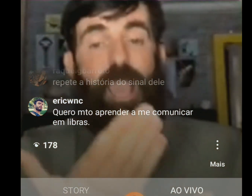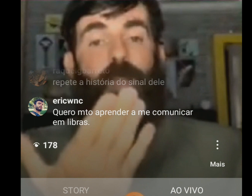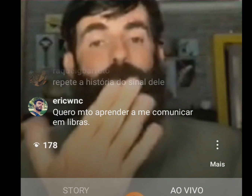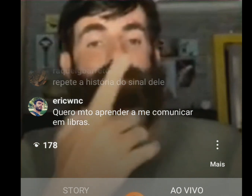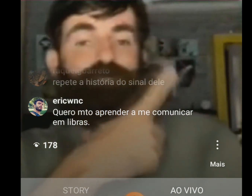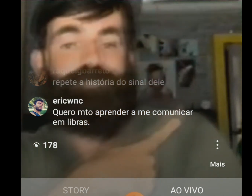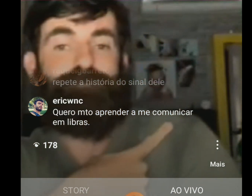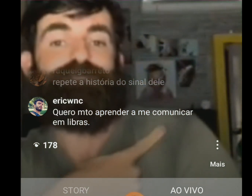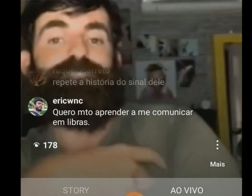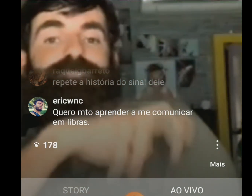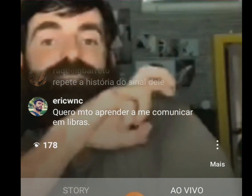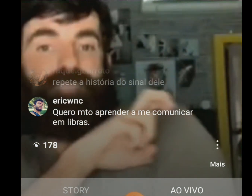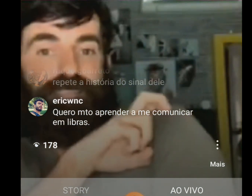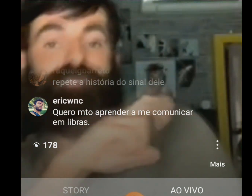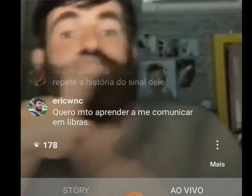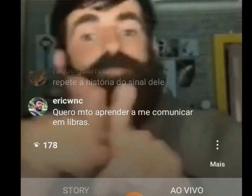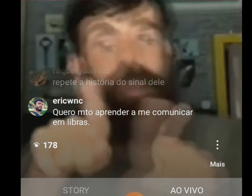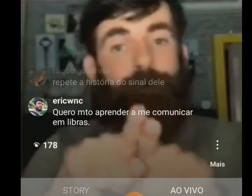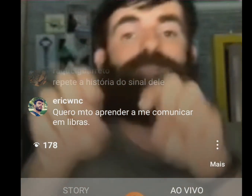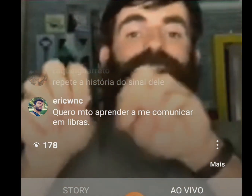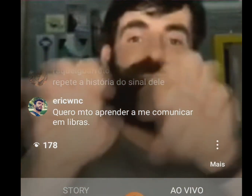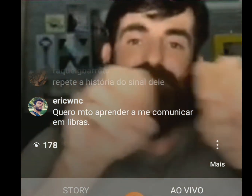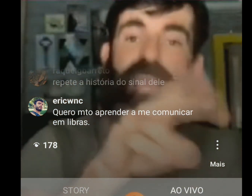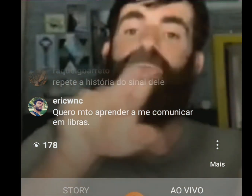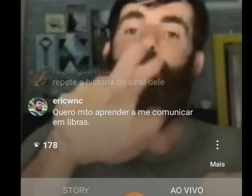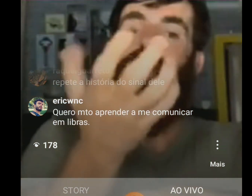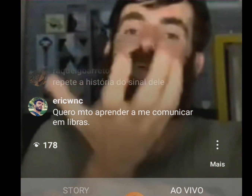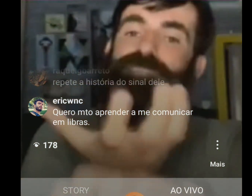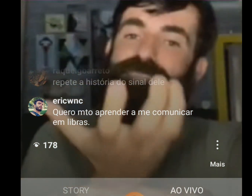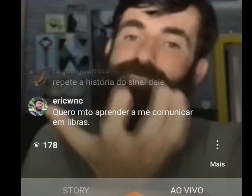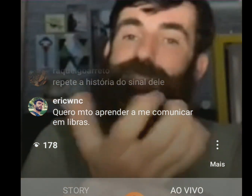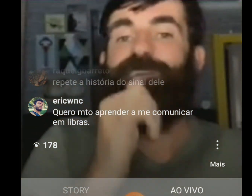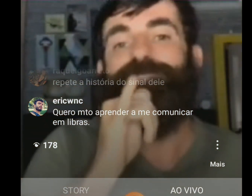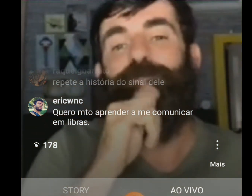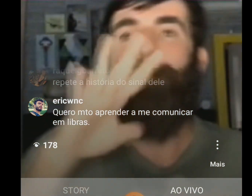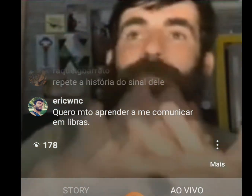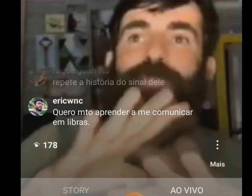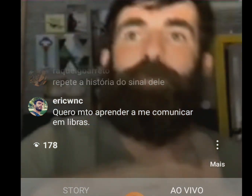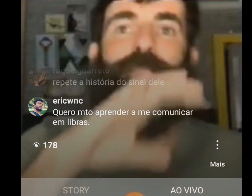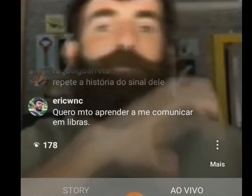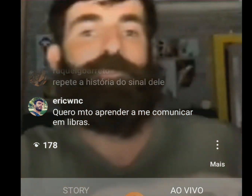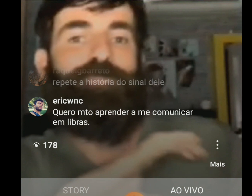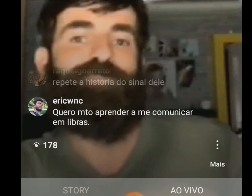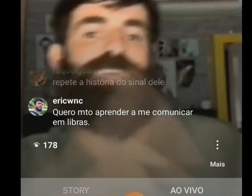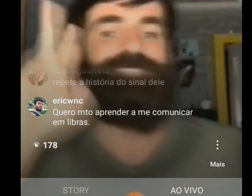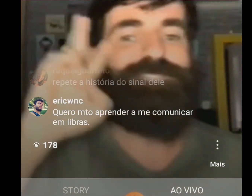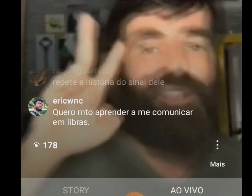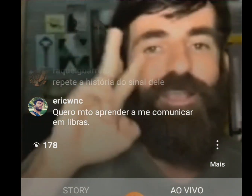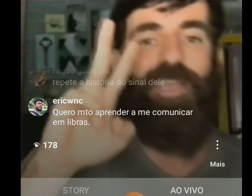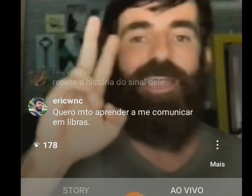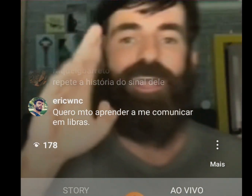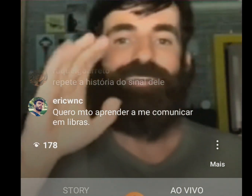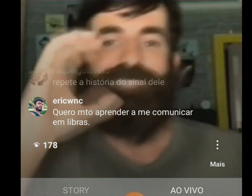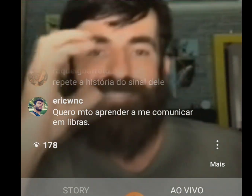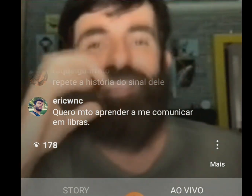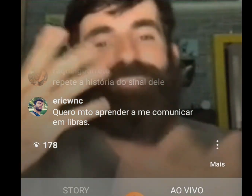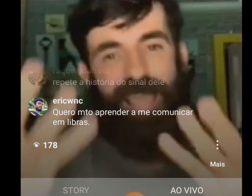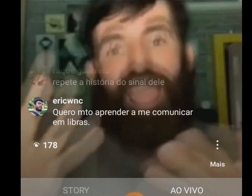são bilíngues e usam Libras. Então, seja do 1º ao 5º ano, eu ensino as disciplinas como matemática,